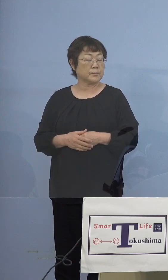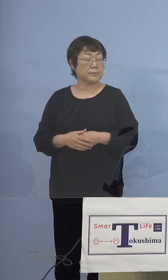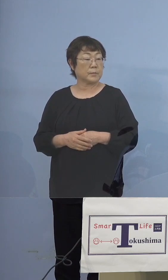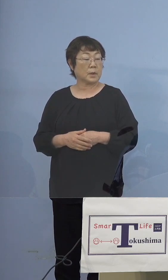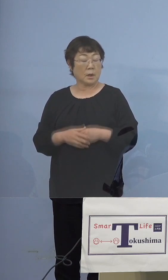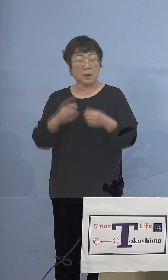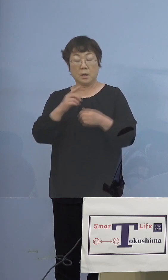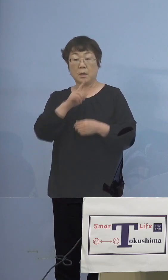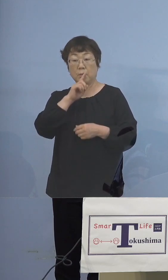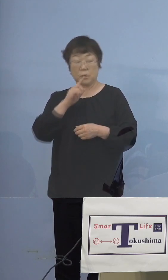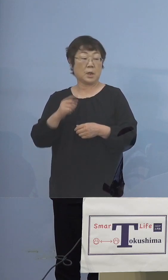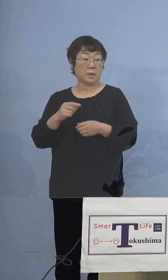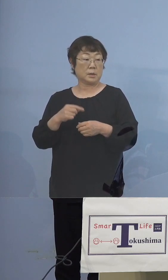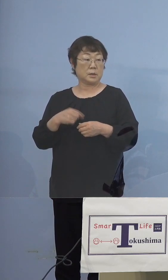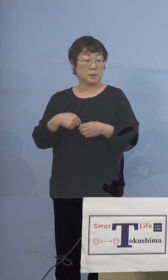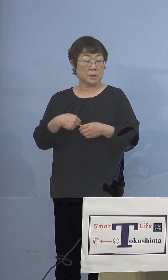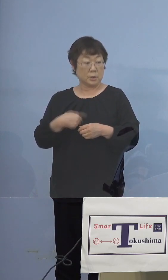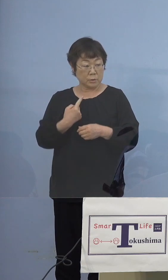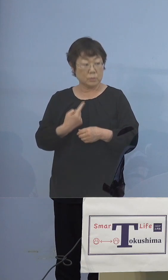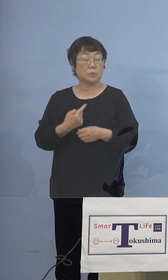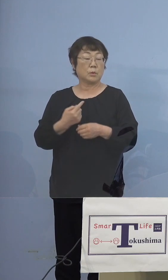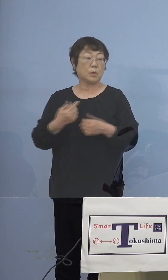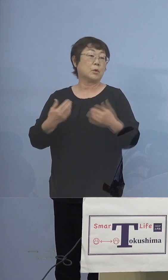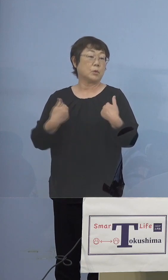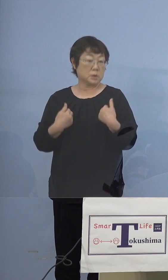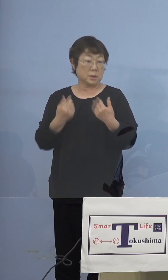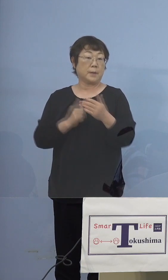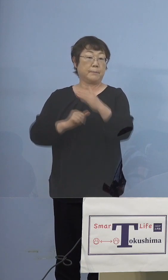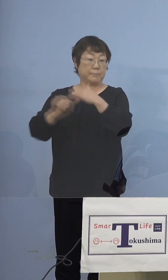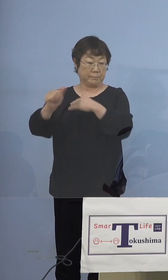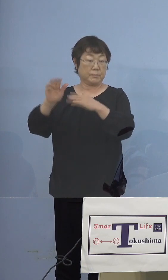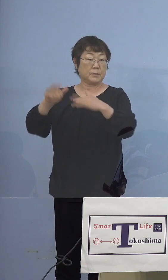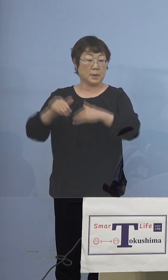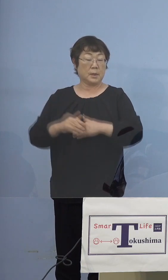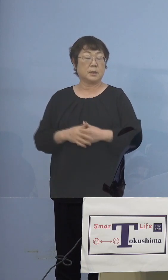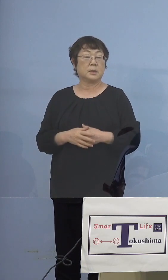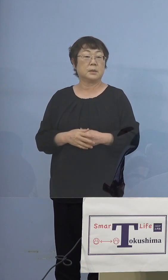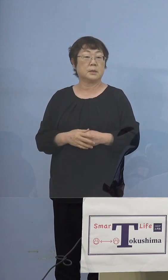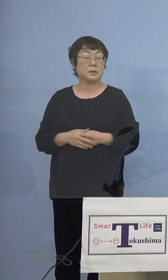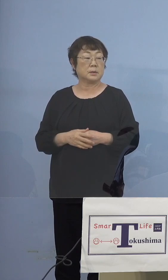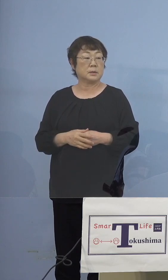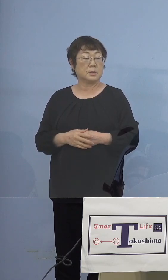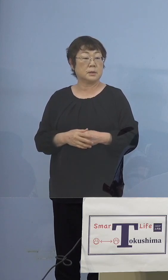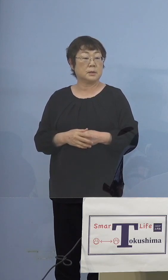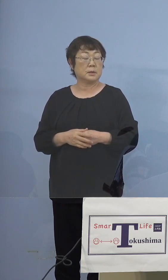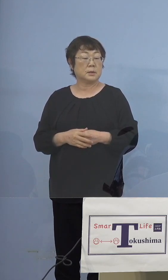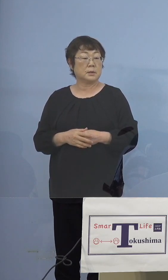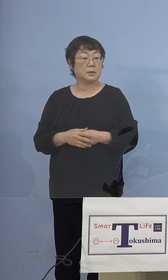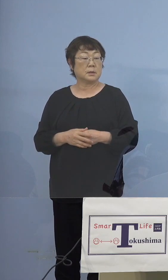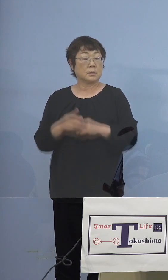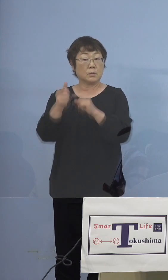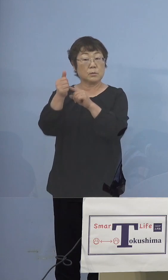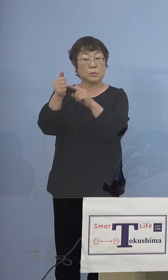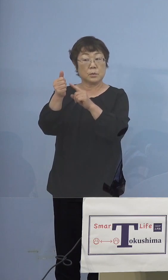プライベートなご用事だったというふうに聞いております 。で中国地方に行かれたと、 はい。 でその方の、